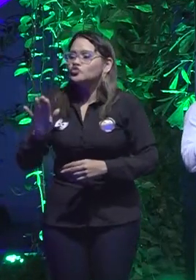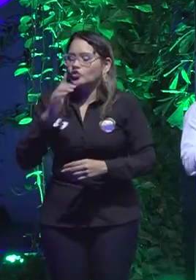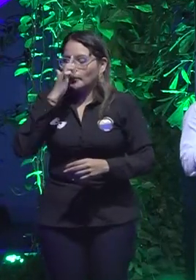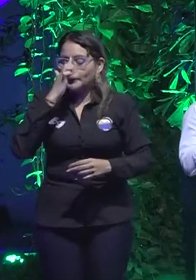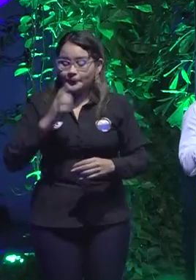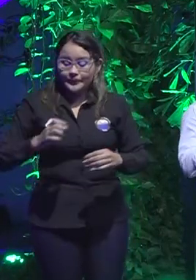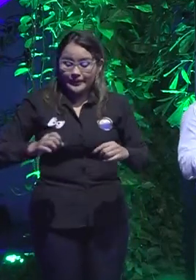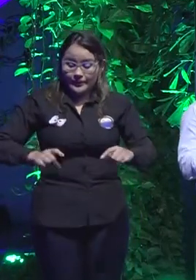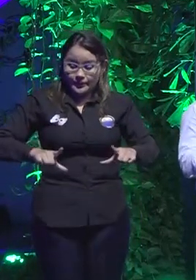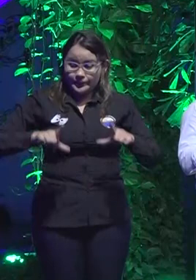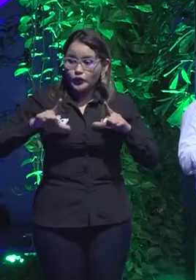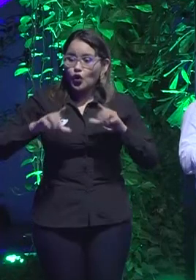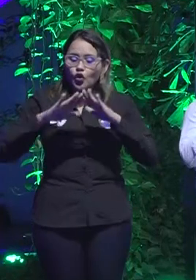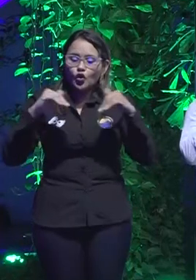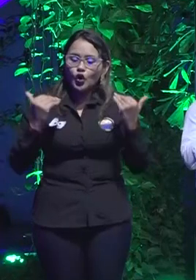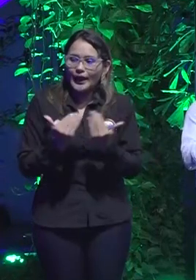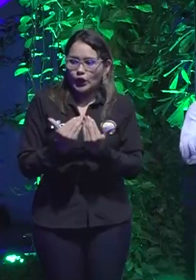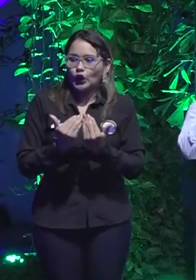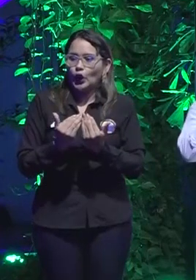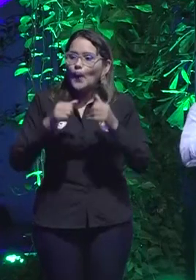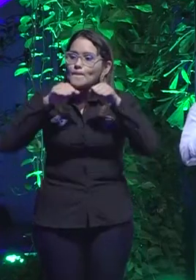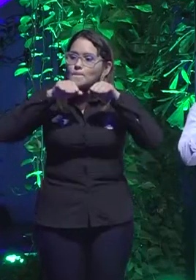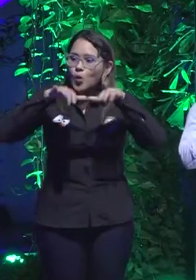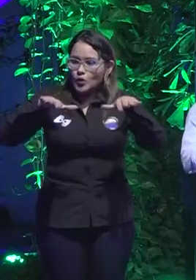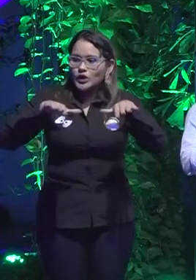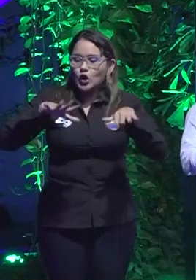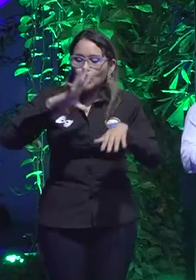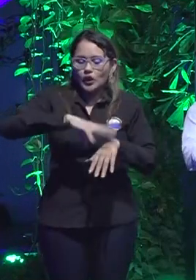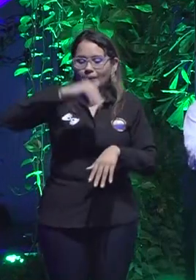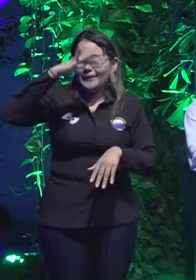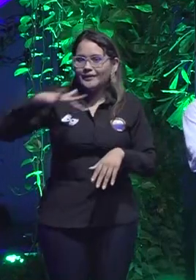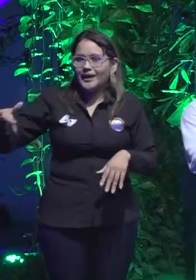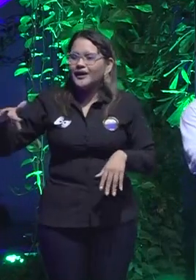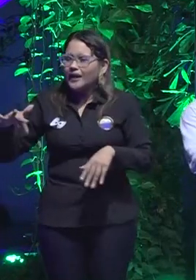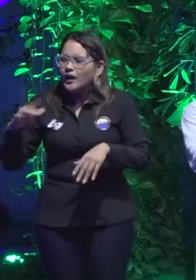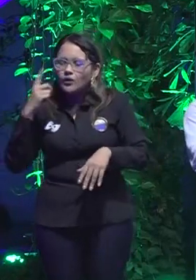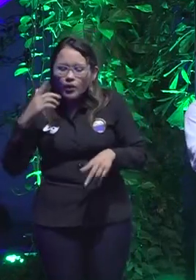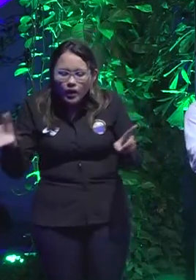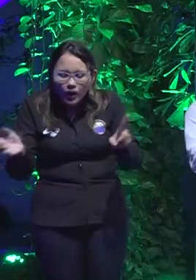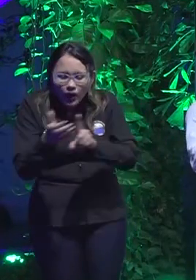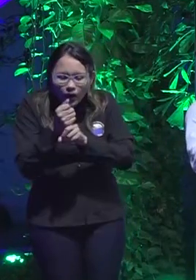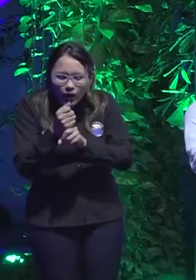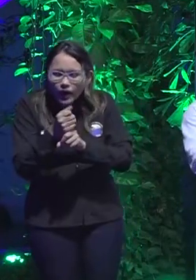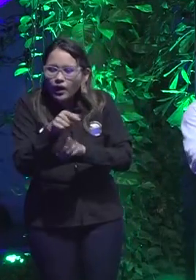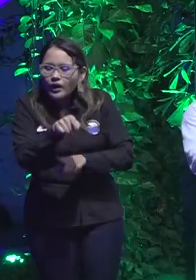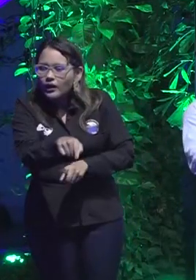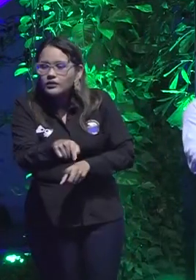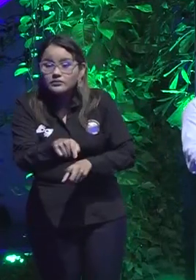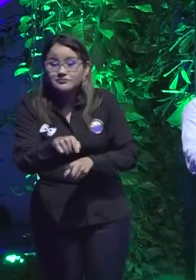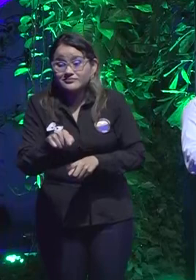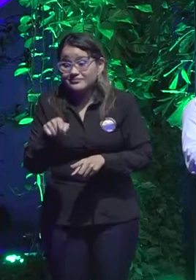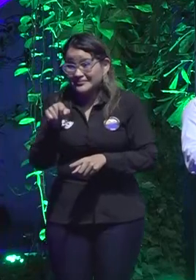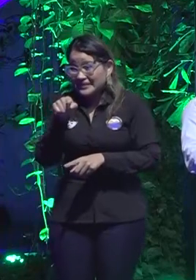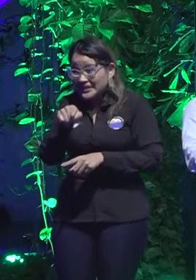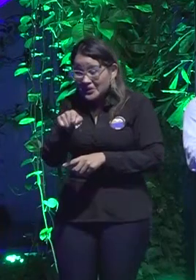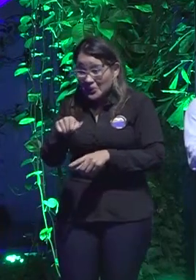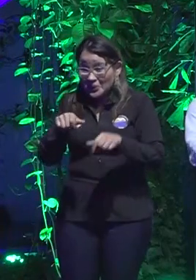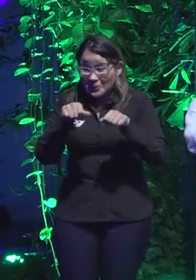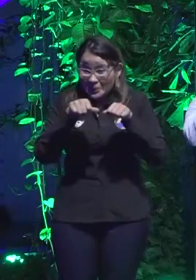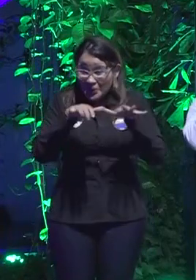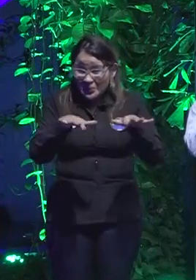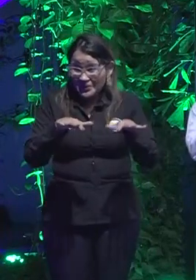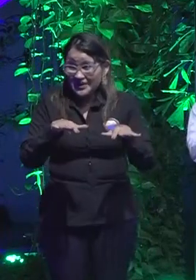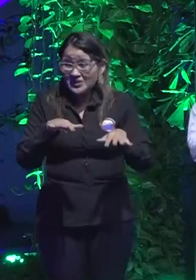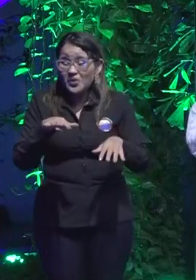colegio público del Magdalena tiene 5 veces menos probabilidades que un egresado de cualquier colegio público de Colombia de entrar a una universidad